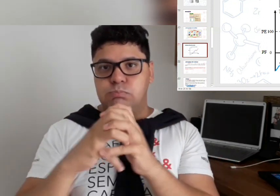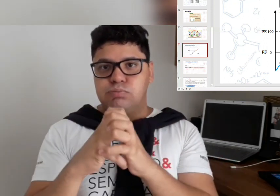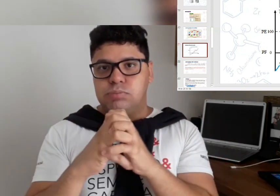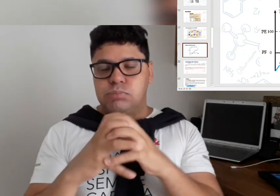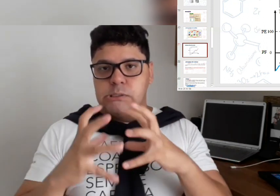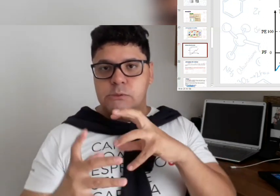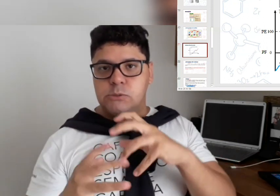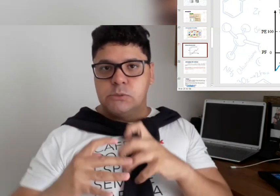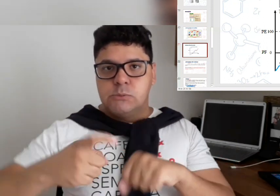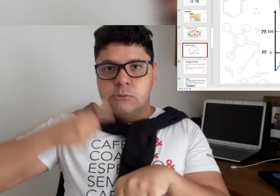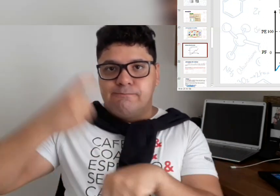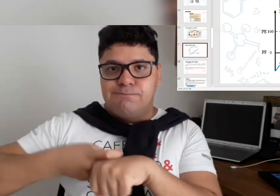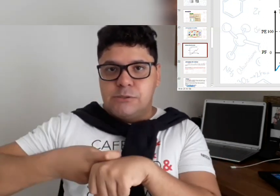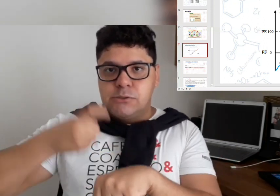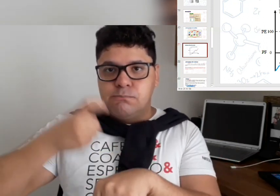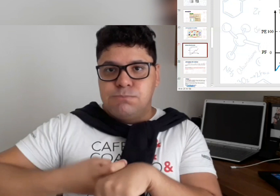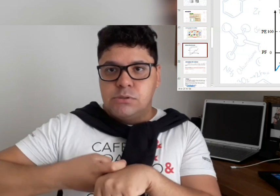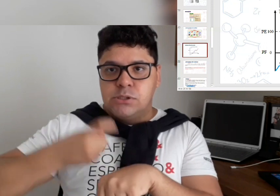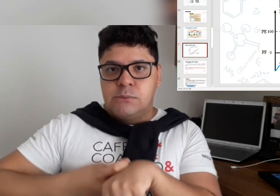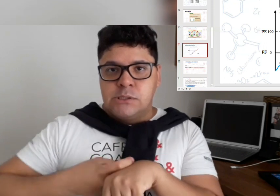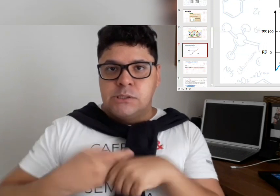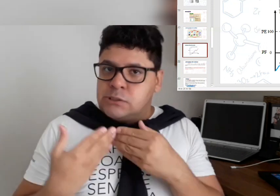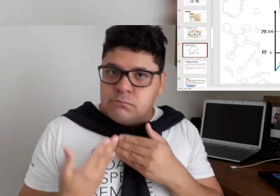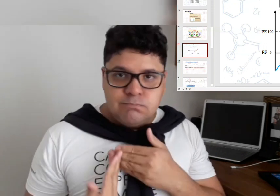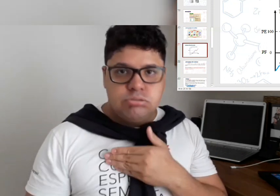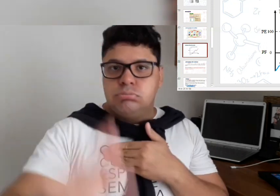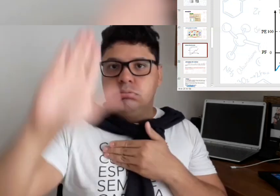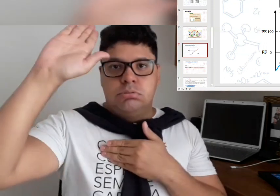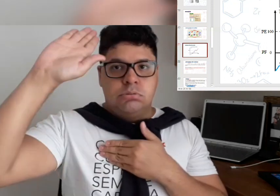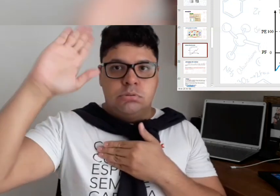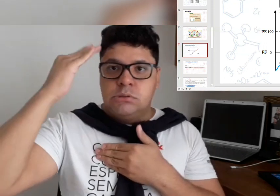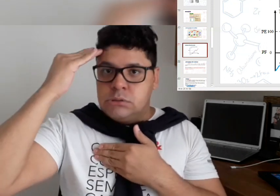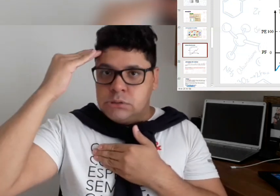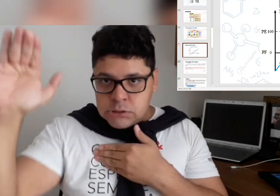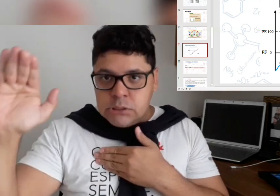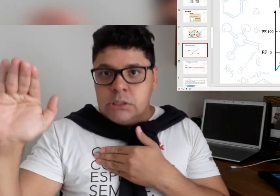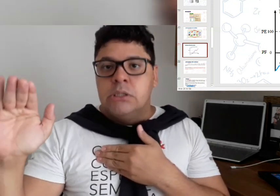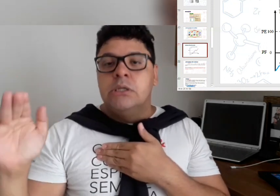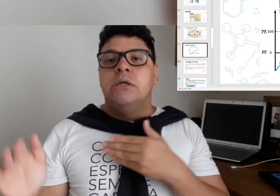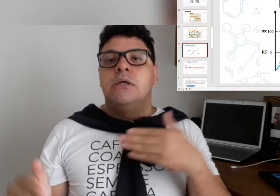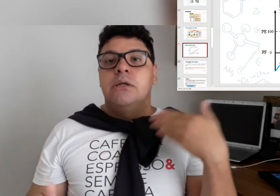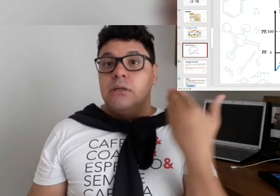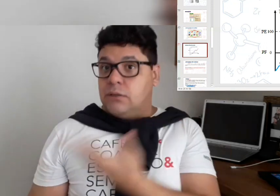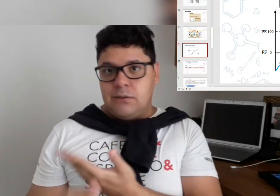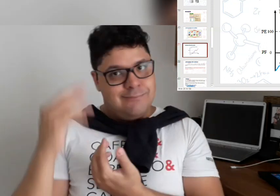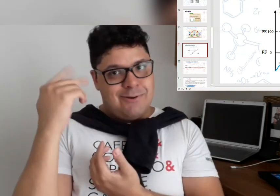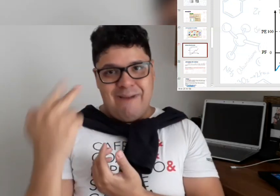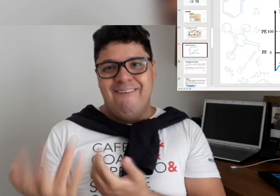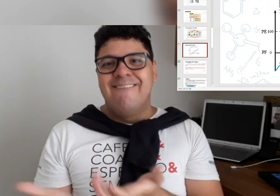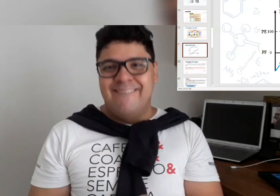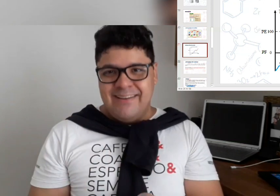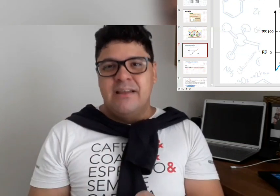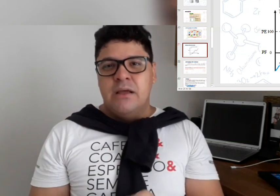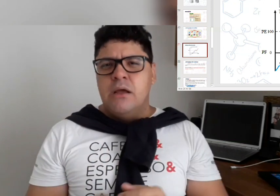congelada. Então, eu vou ter duas fases nesse momento, nessa temperatura de 0 graus. Não acontece